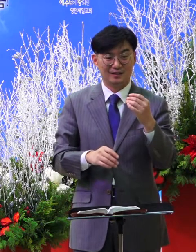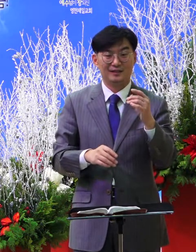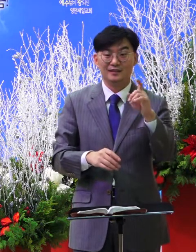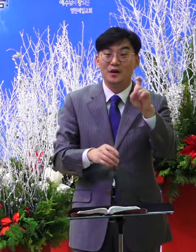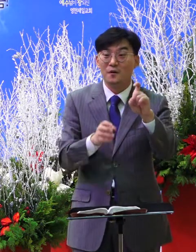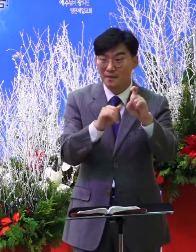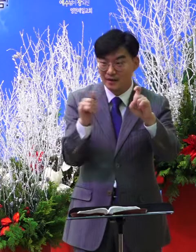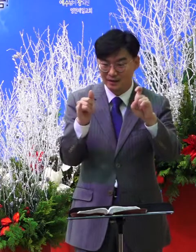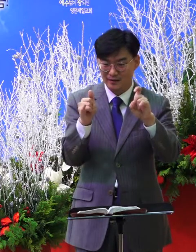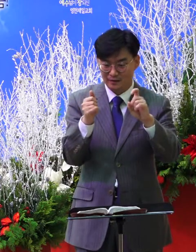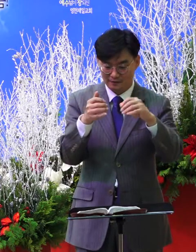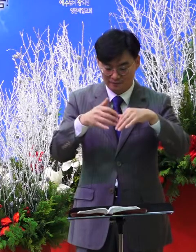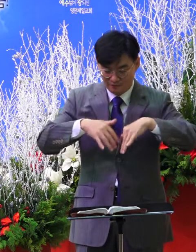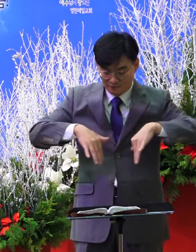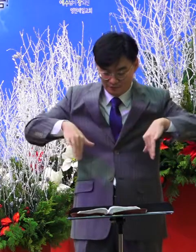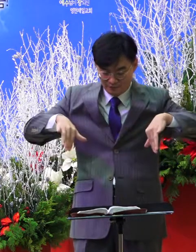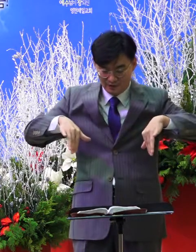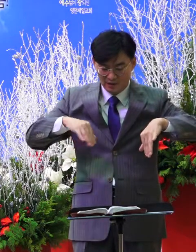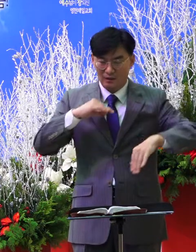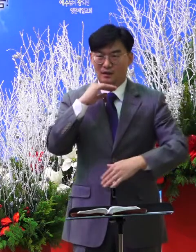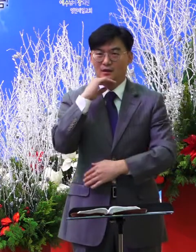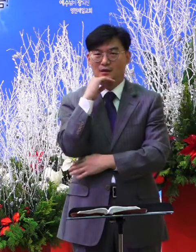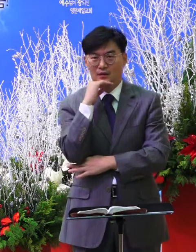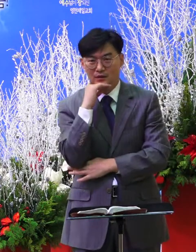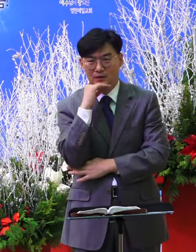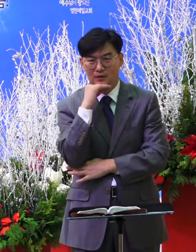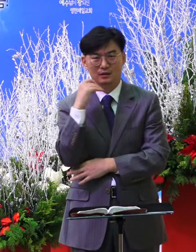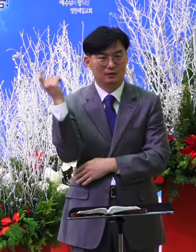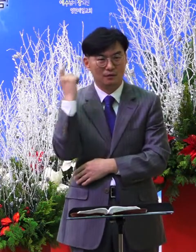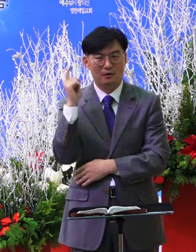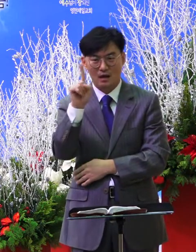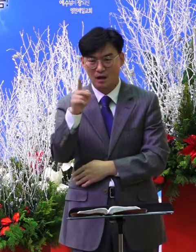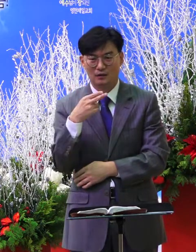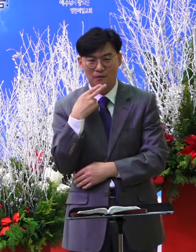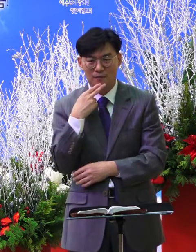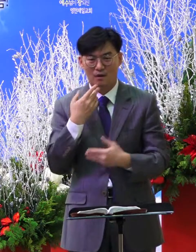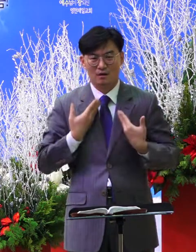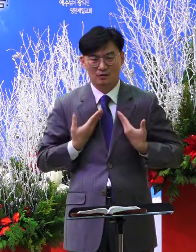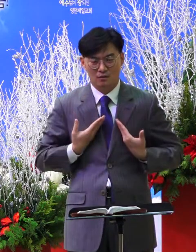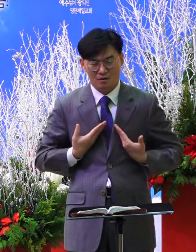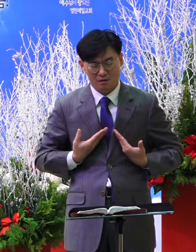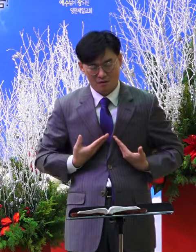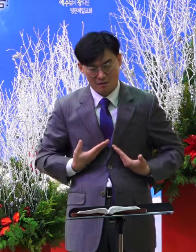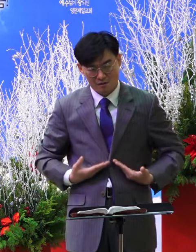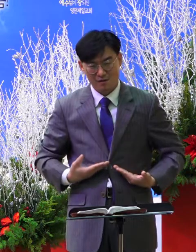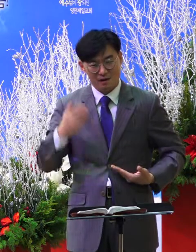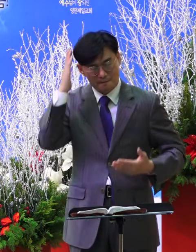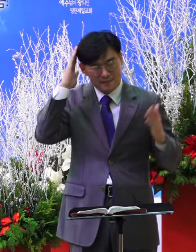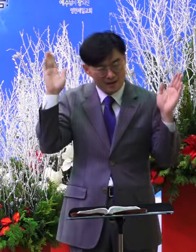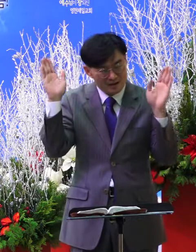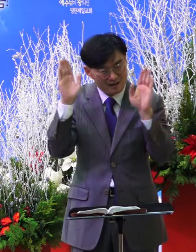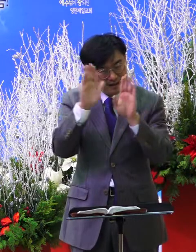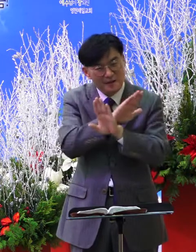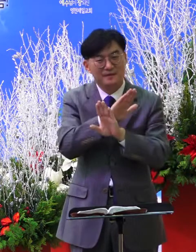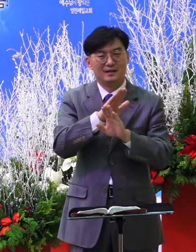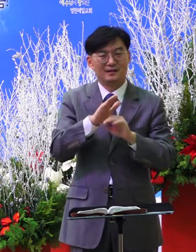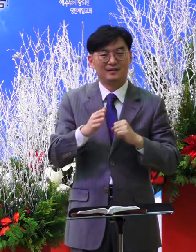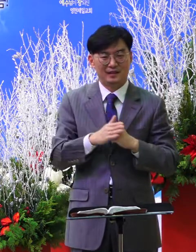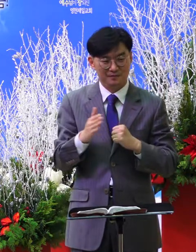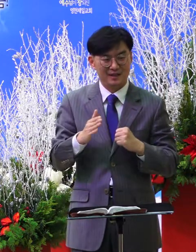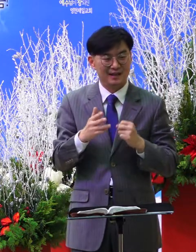아마 깊은 새벽이거나, 그래서 아무 소리도 들리지 않고 적막한, 정말 칠흑 같은 밤이었을 것 같다는 생각이